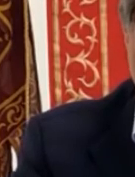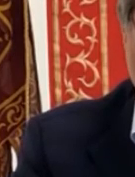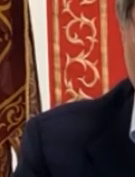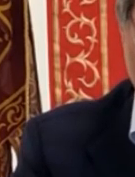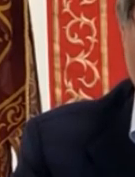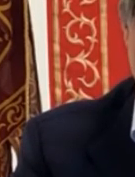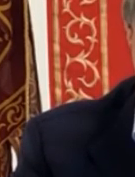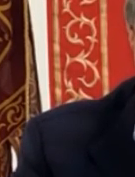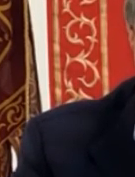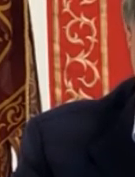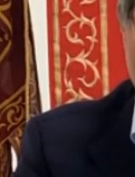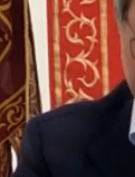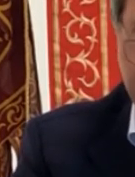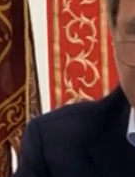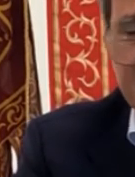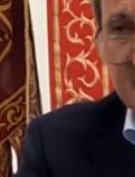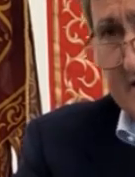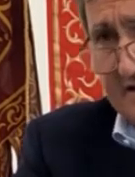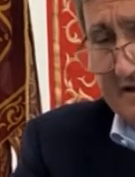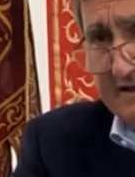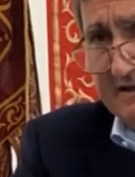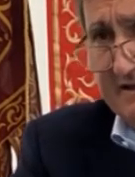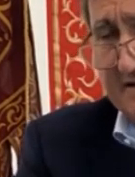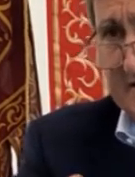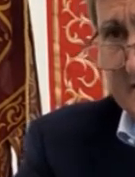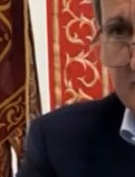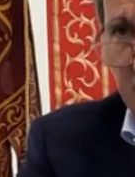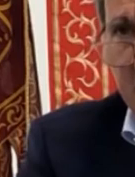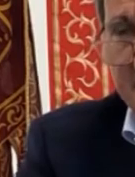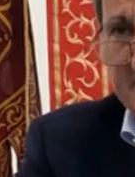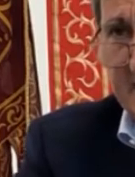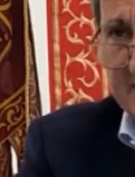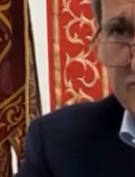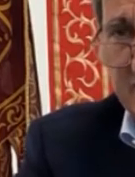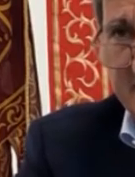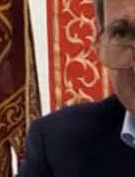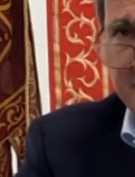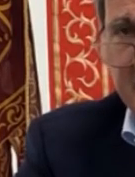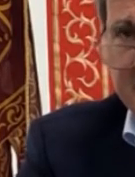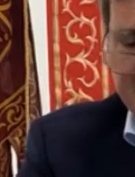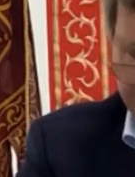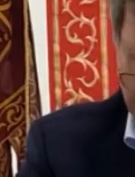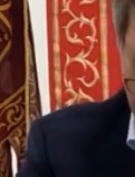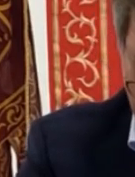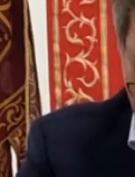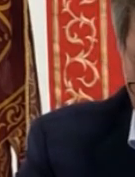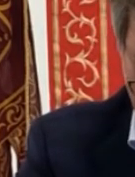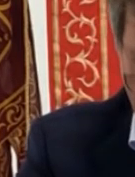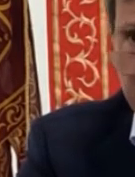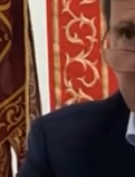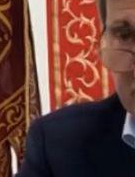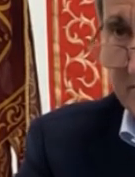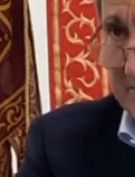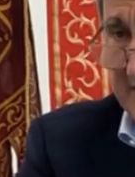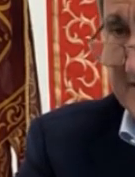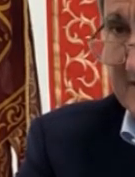prima seconda stanza mentre per cui asili nidi scuole elementari scuole medie fino alla terza media e non